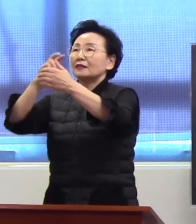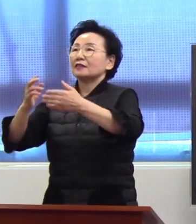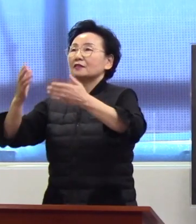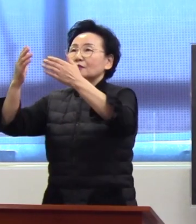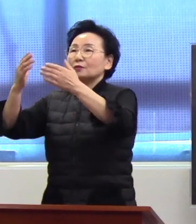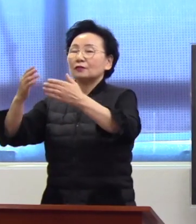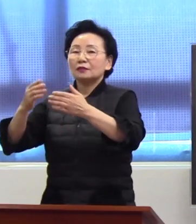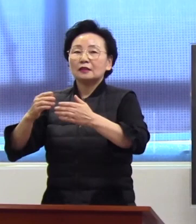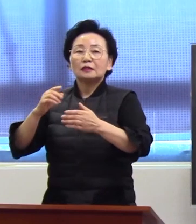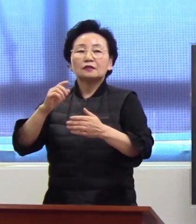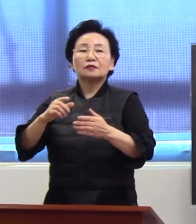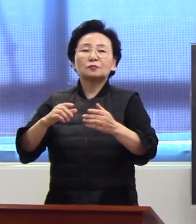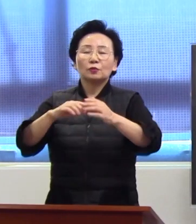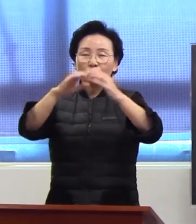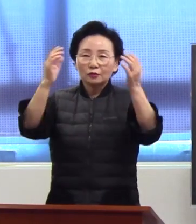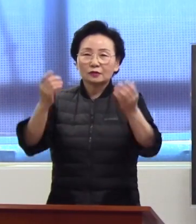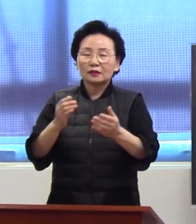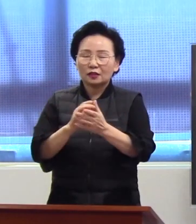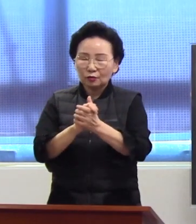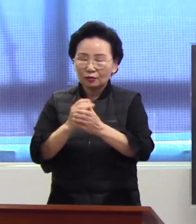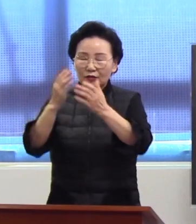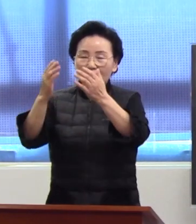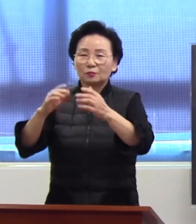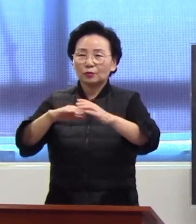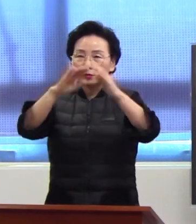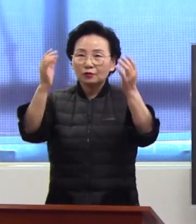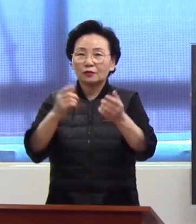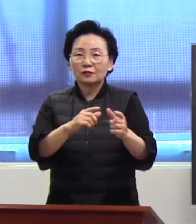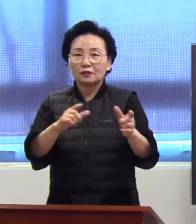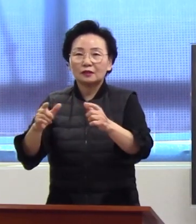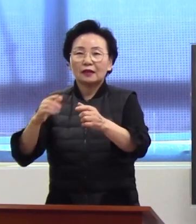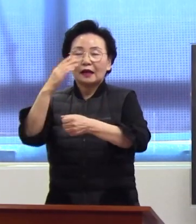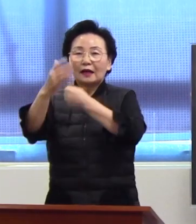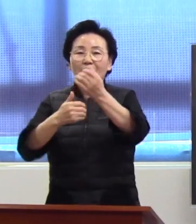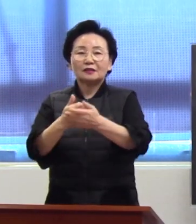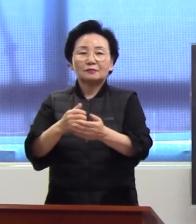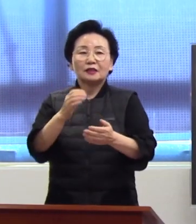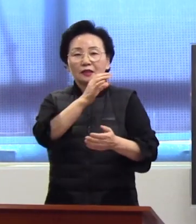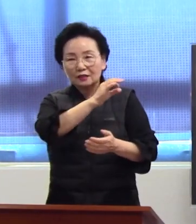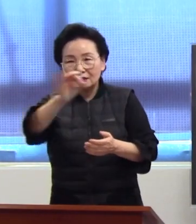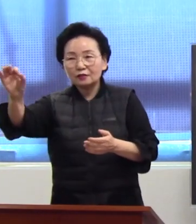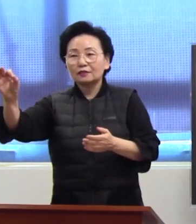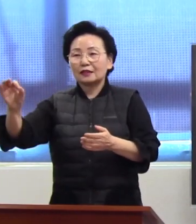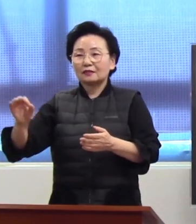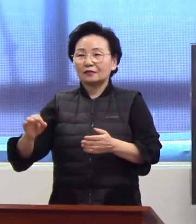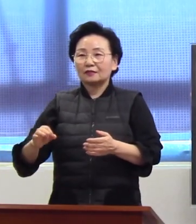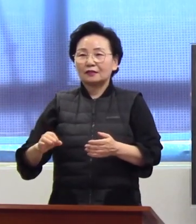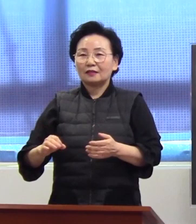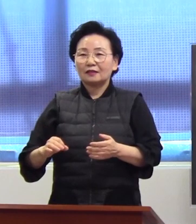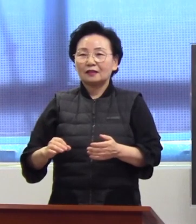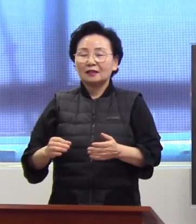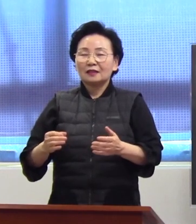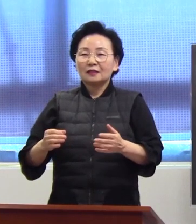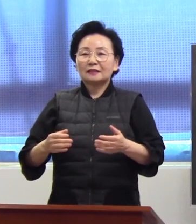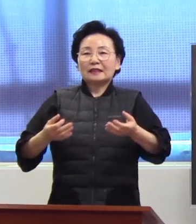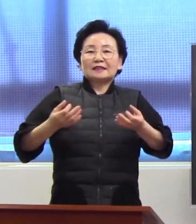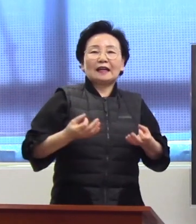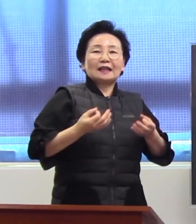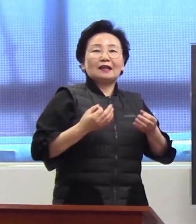찬양 드리고 그런 모든 기도 드리는 모든 것들을 하나님이 인정을 하시는 거예요. 그냥